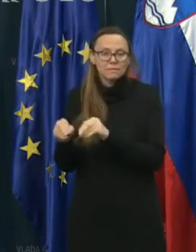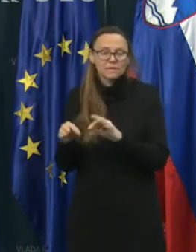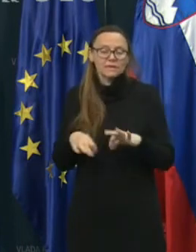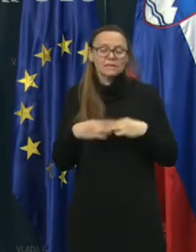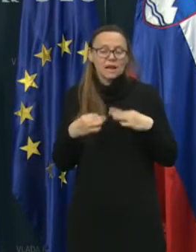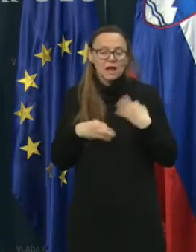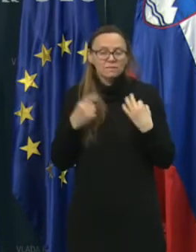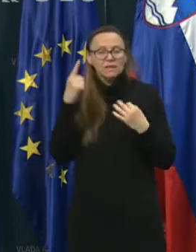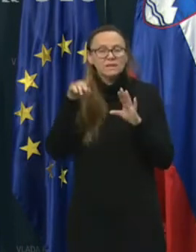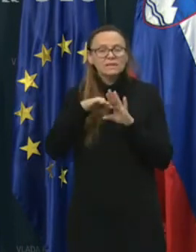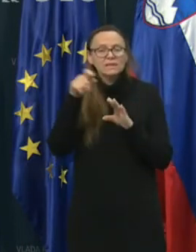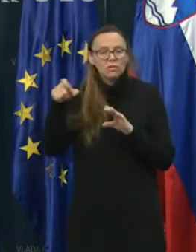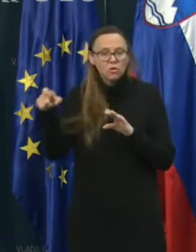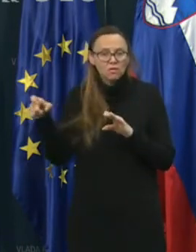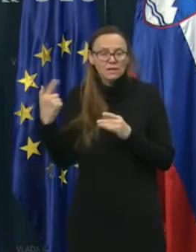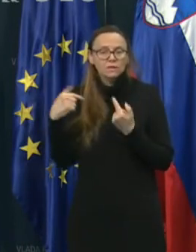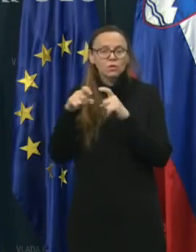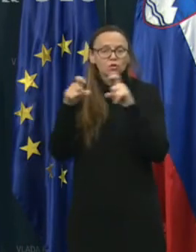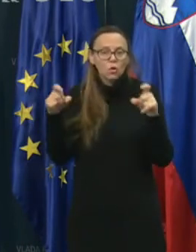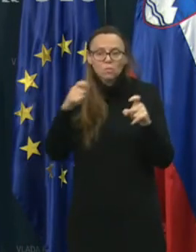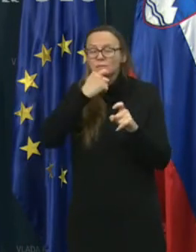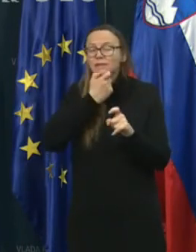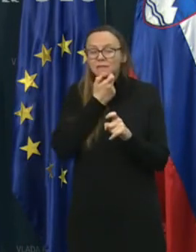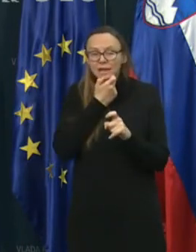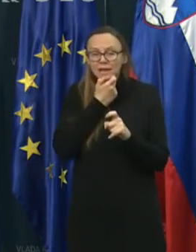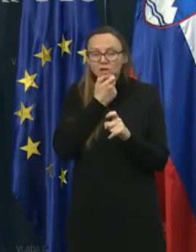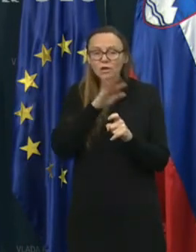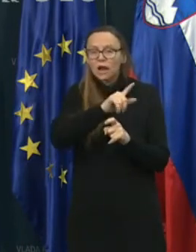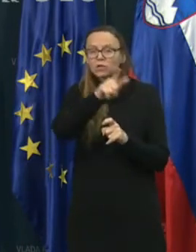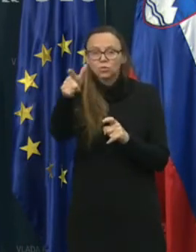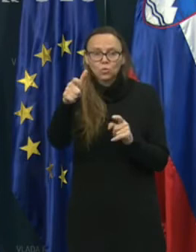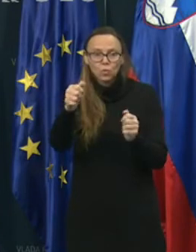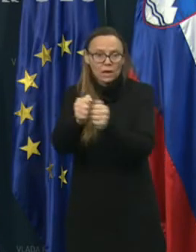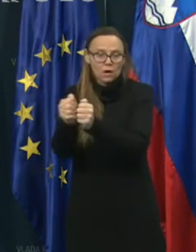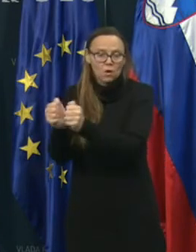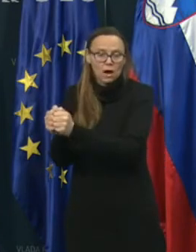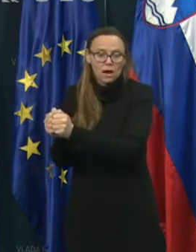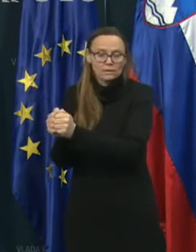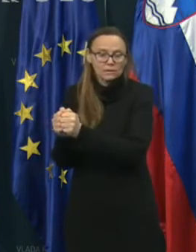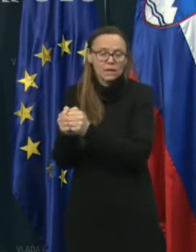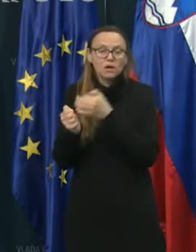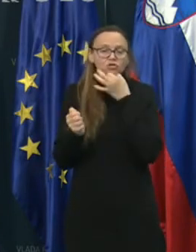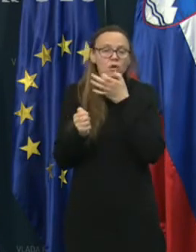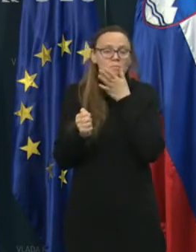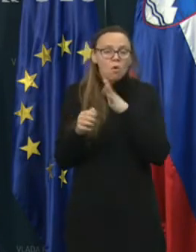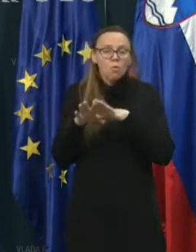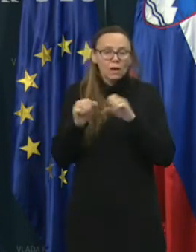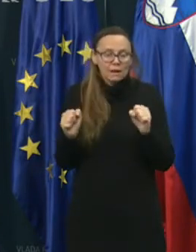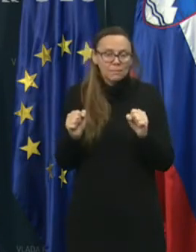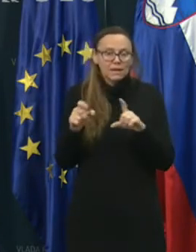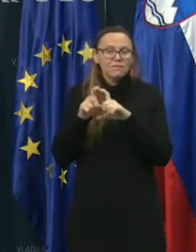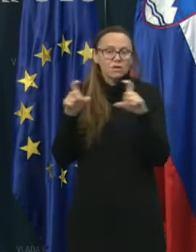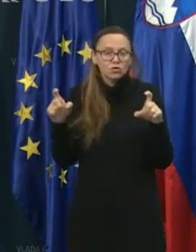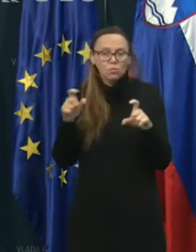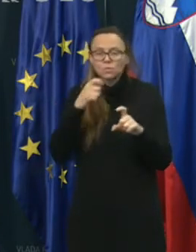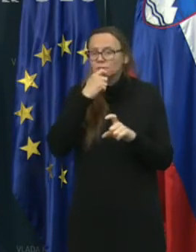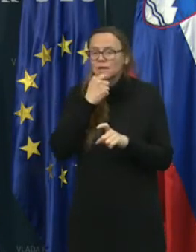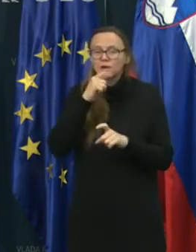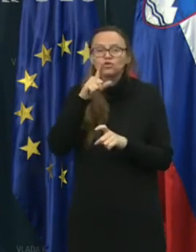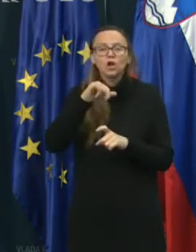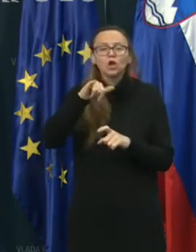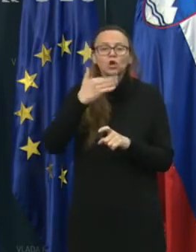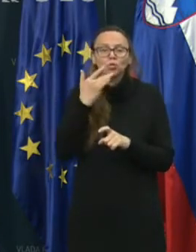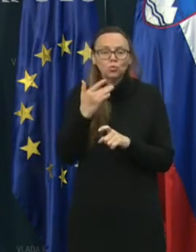iz domov za starejše na druge lokacije. Če bo ukrepanje v domu starejših Ljutomer drugačno kot v Metliki